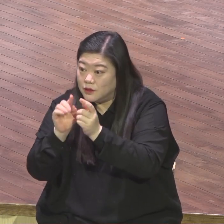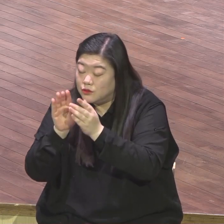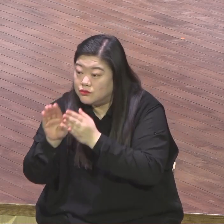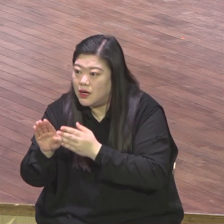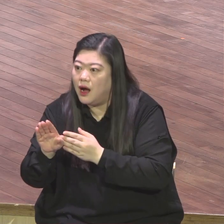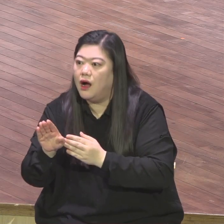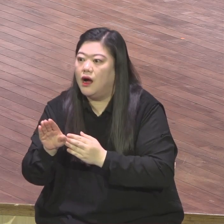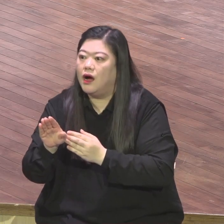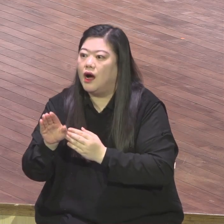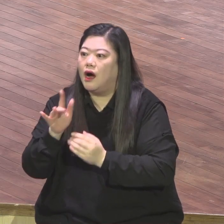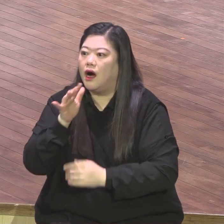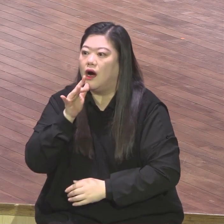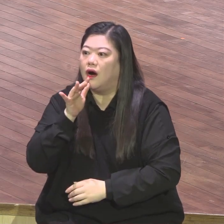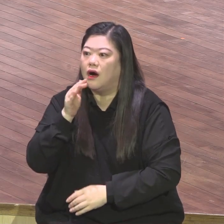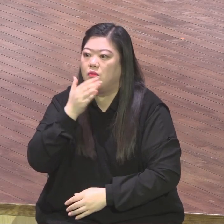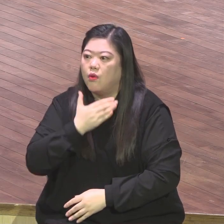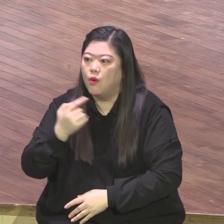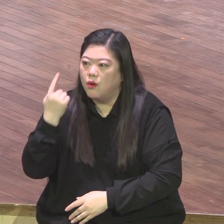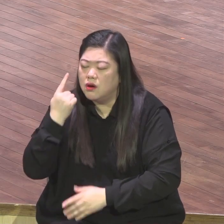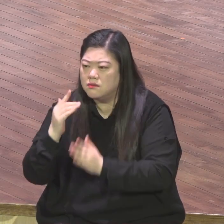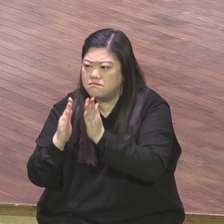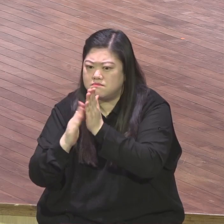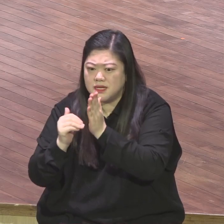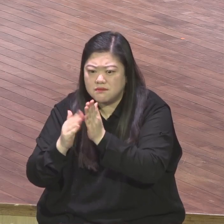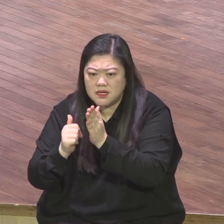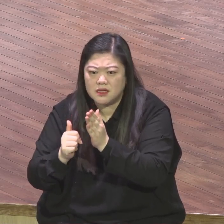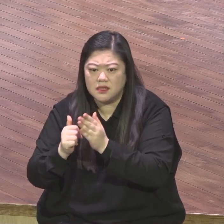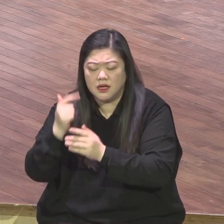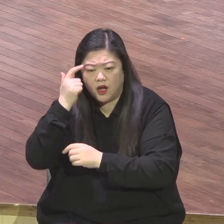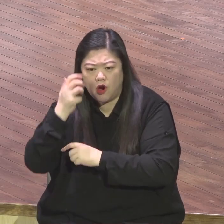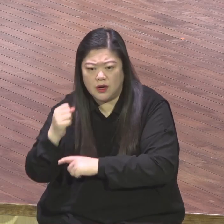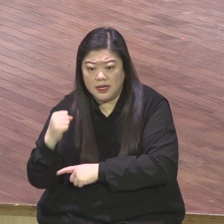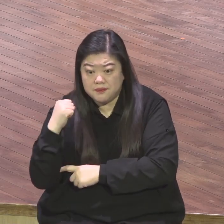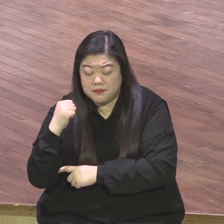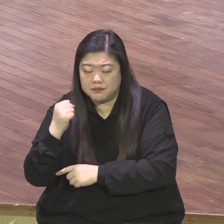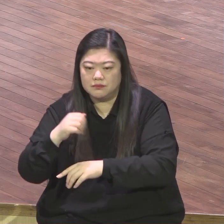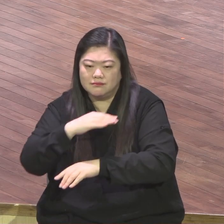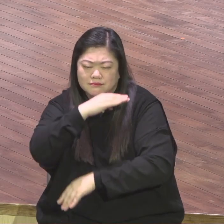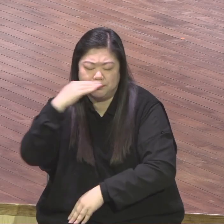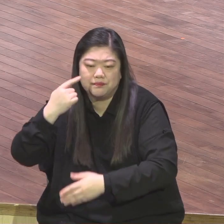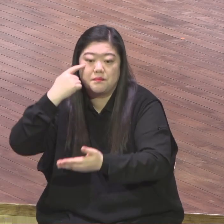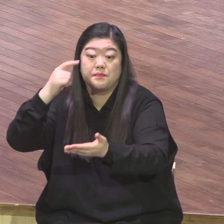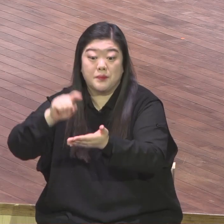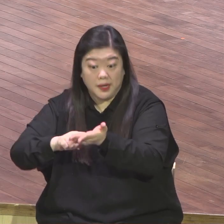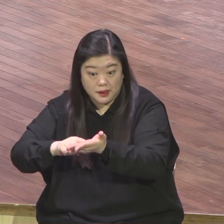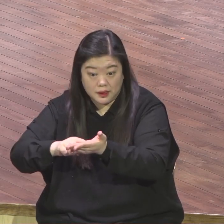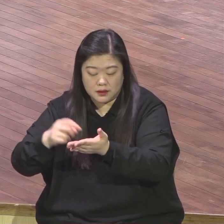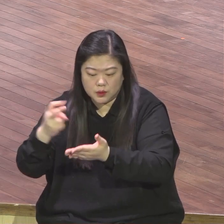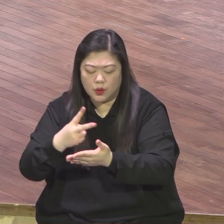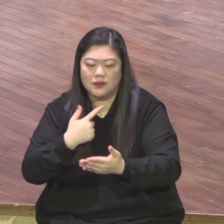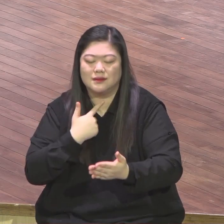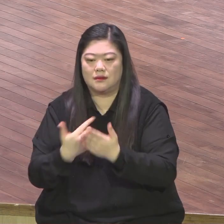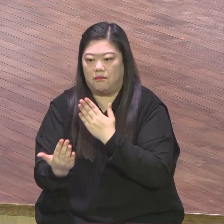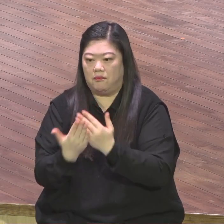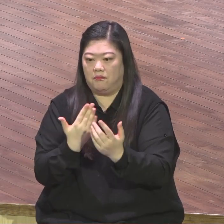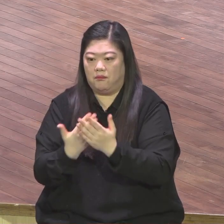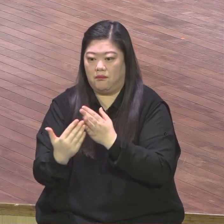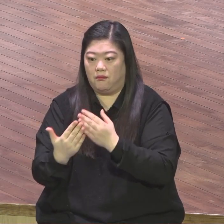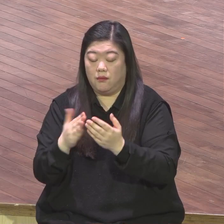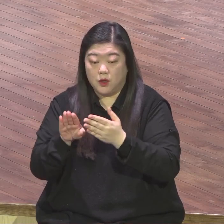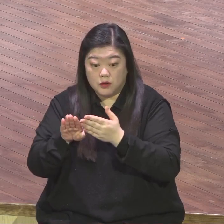놀라운 비밀, 그 감추어져 있는 그 영적 비밀을 그걸 체험하는 이 그